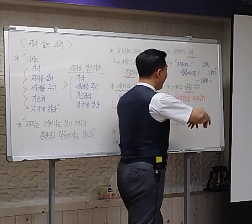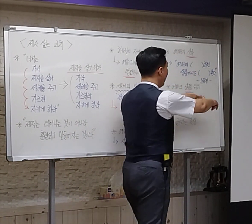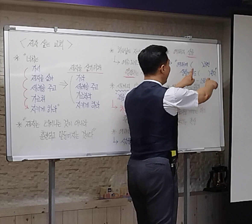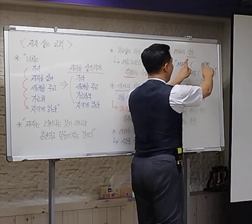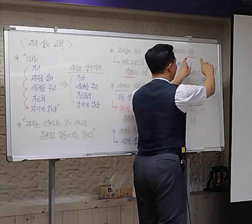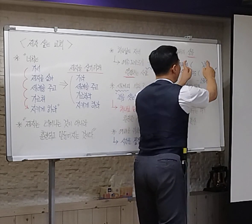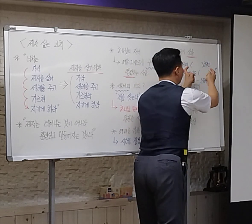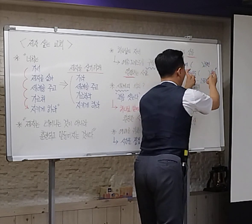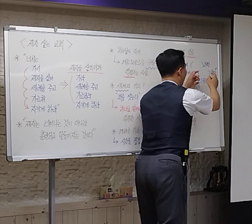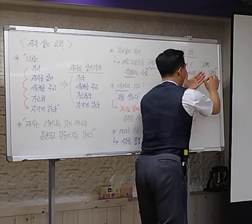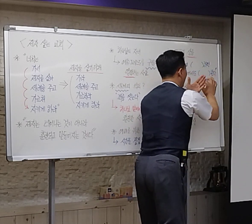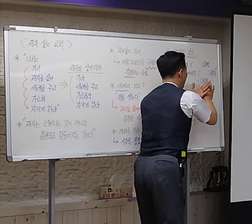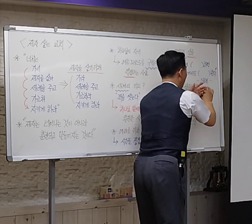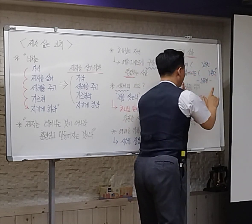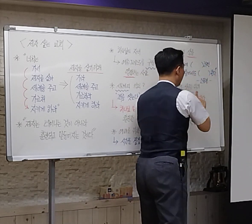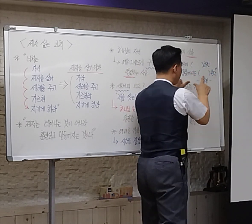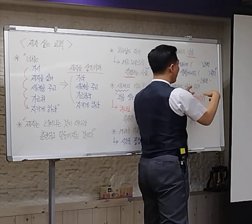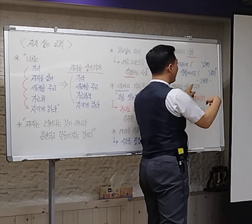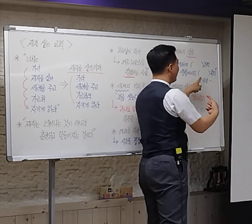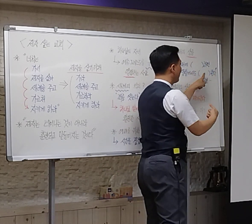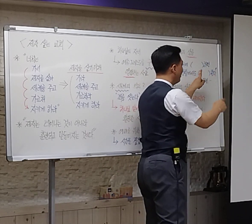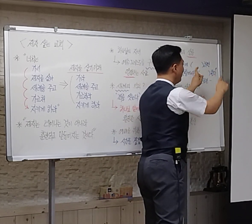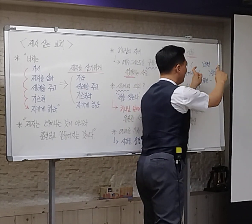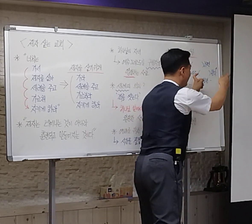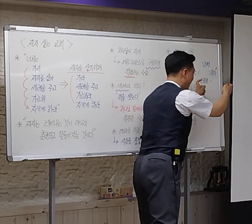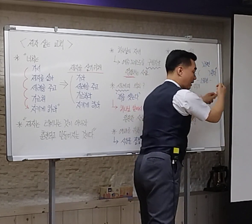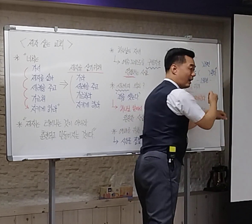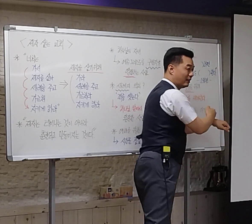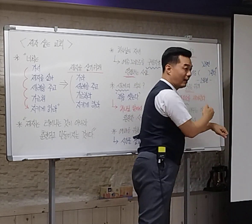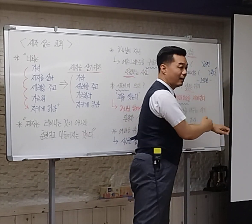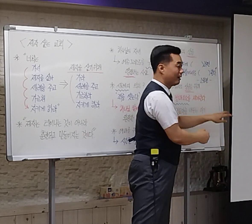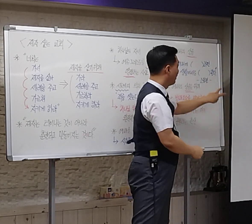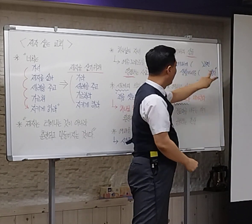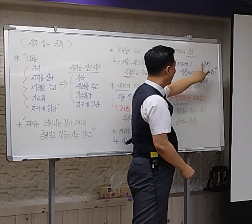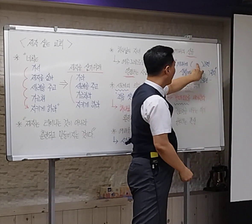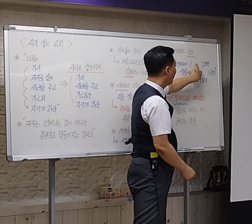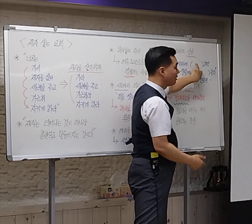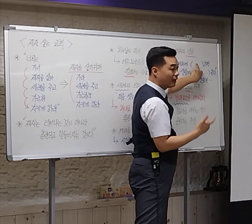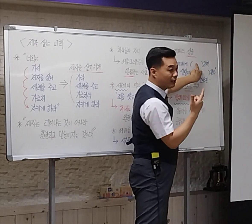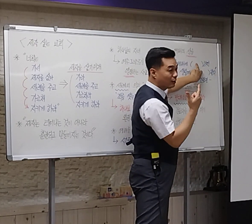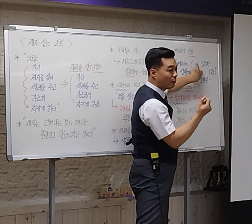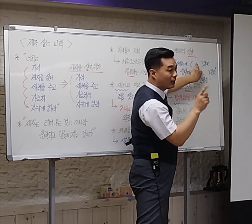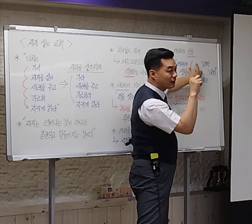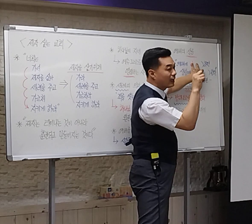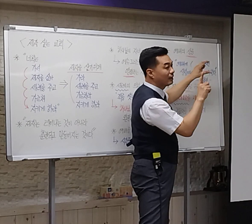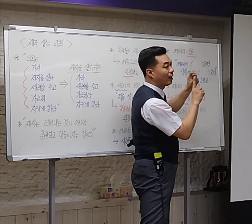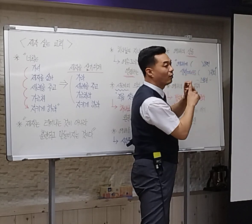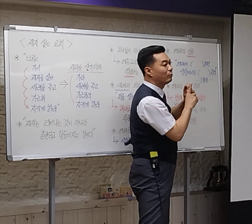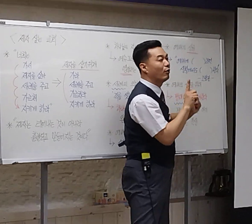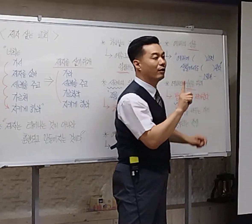예배에 땡땡하면 생활에서도 땡땡한다. 괄호에 들어갈 똑같은 한 단어는 뭐예요?